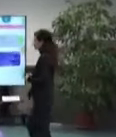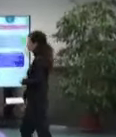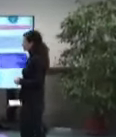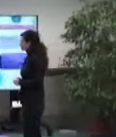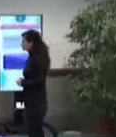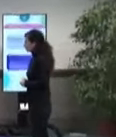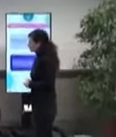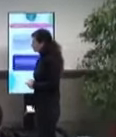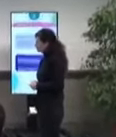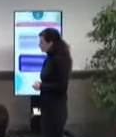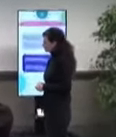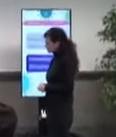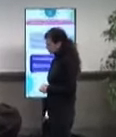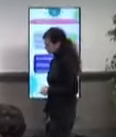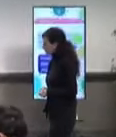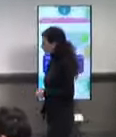come